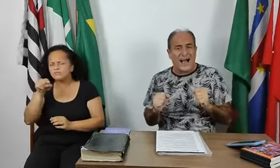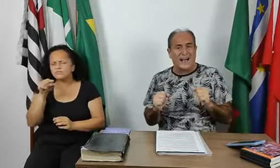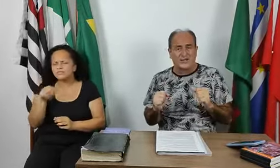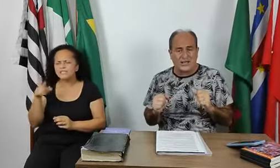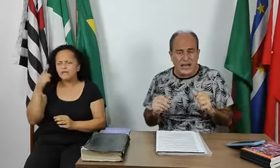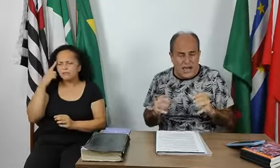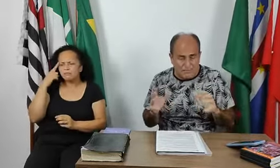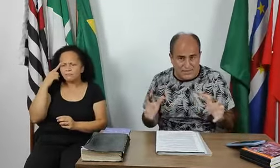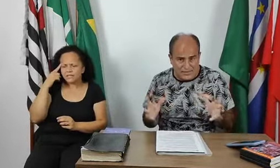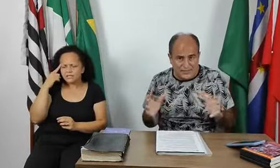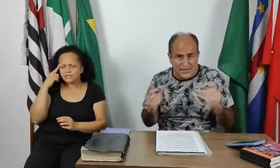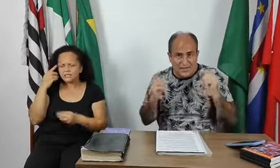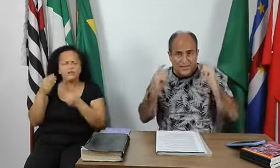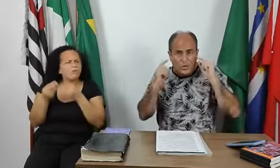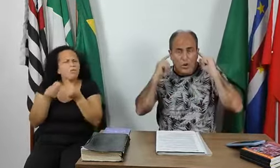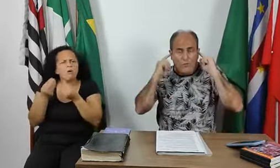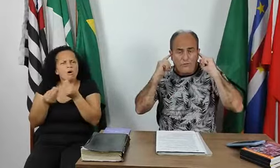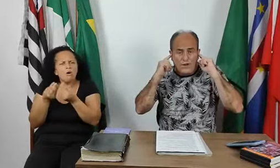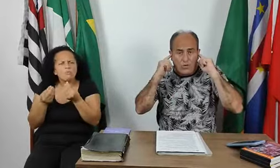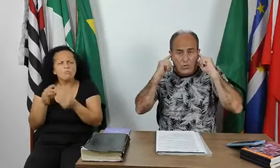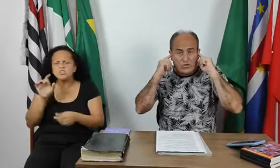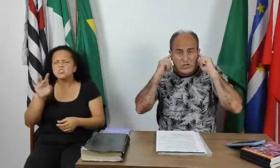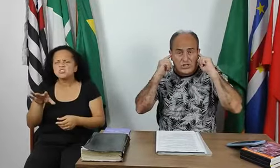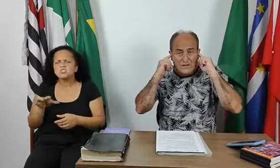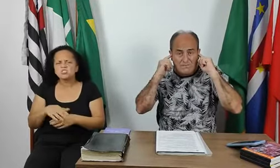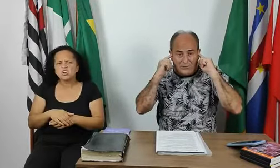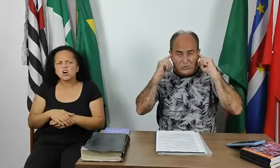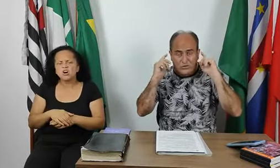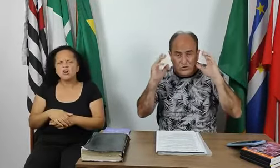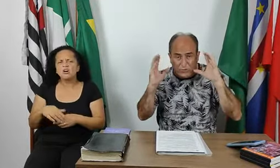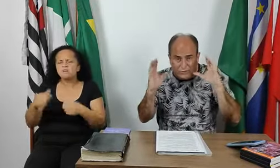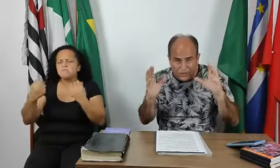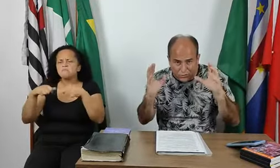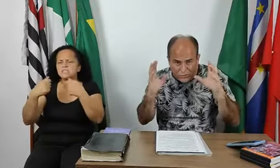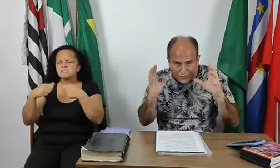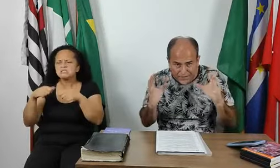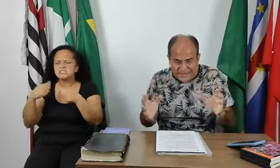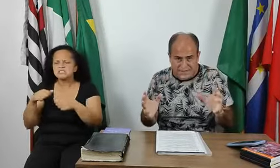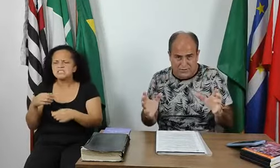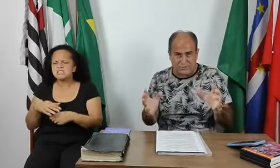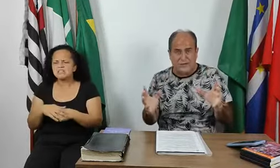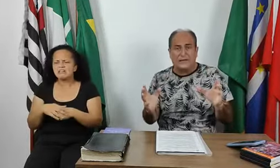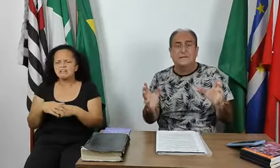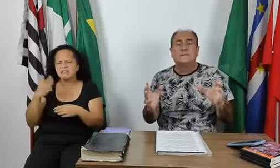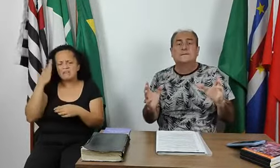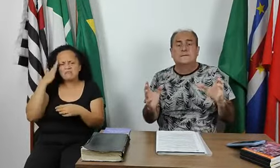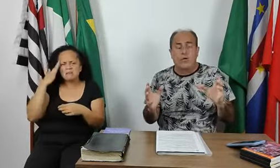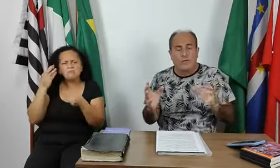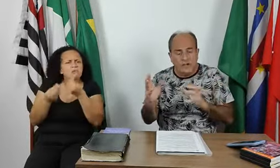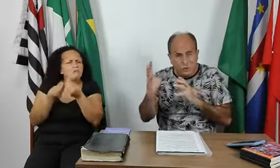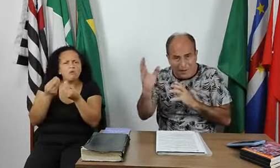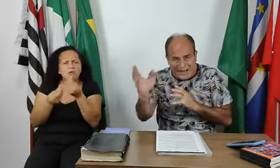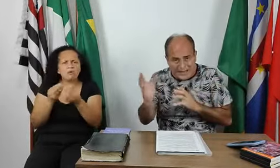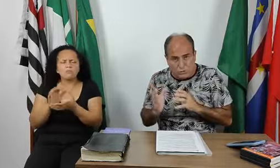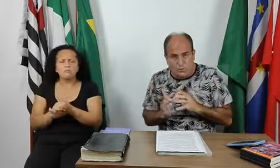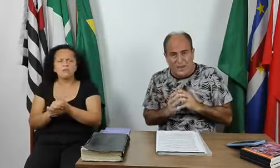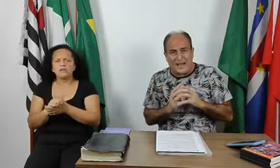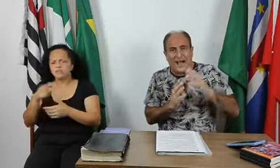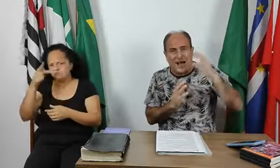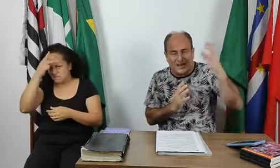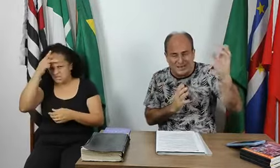gente acha que é apenas o ouvir com os tímpanos, os ouvidos físicos, Ouvir o